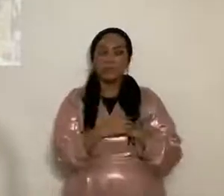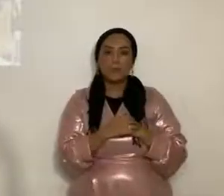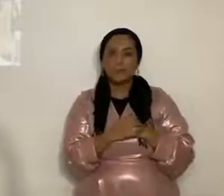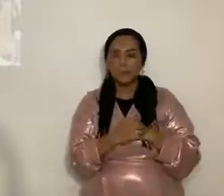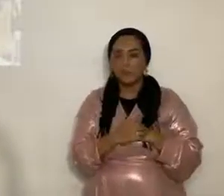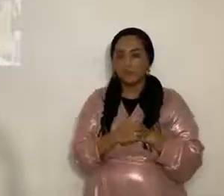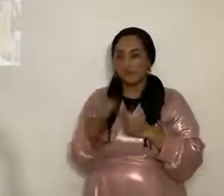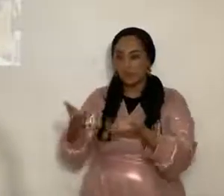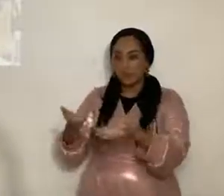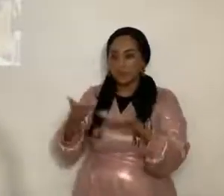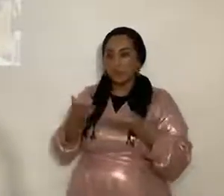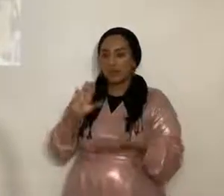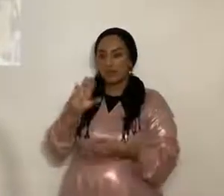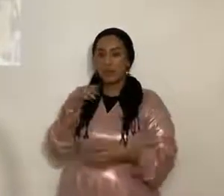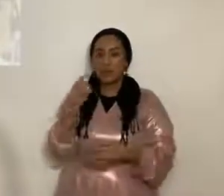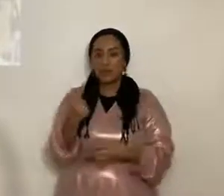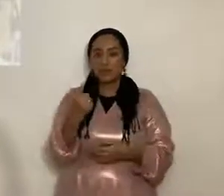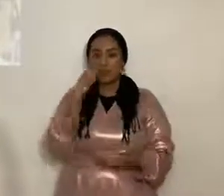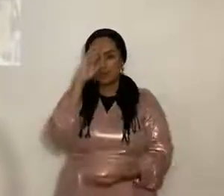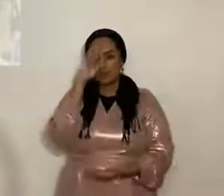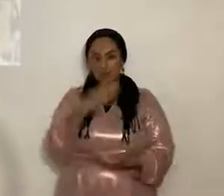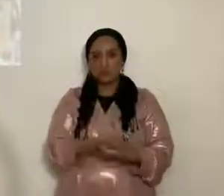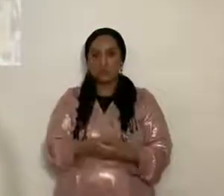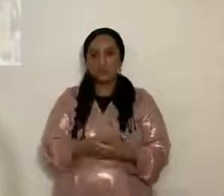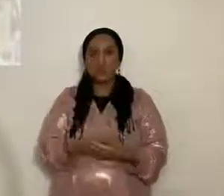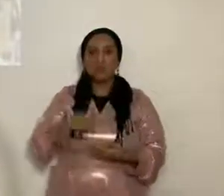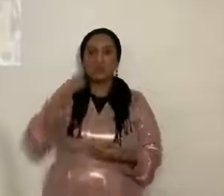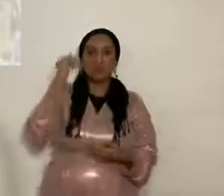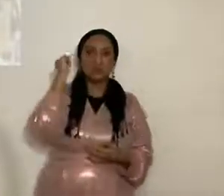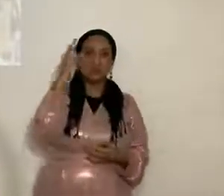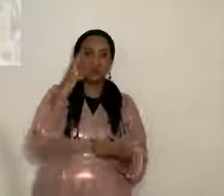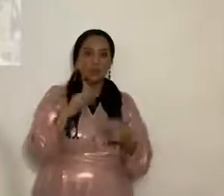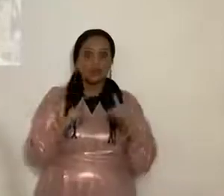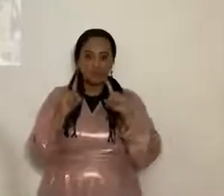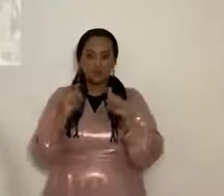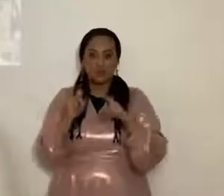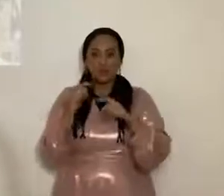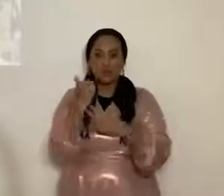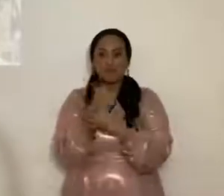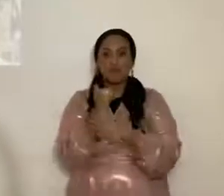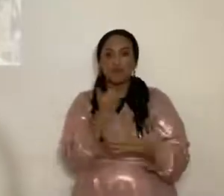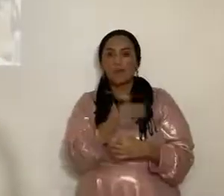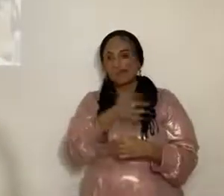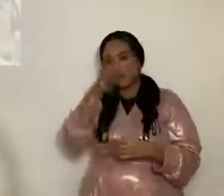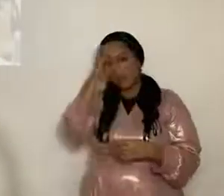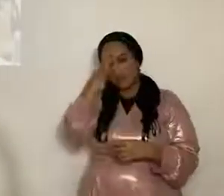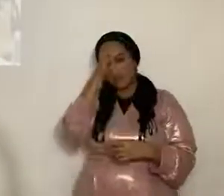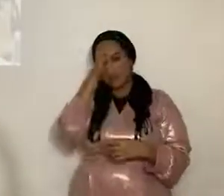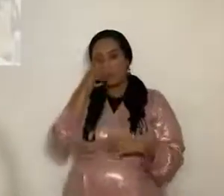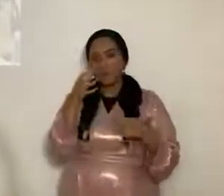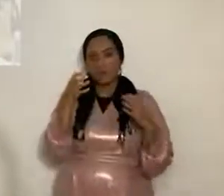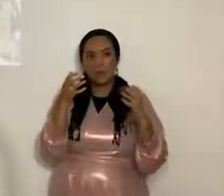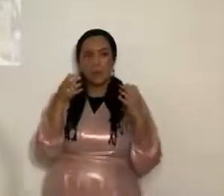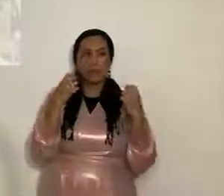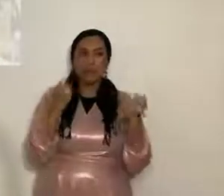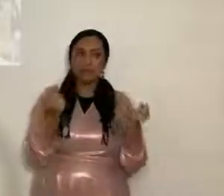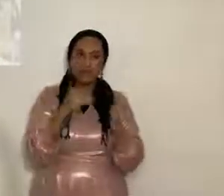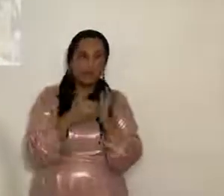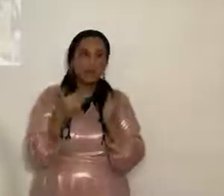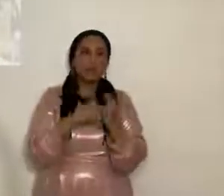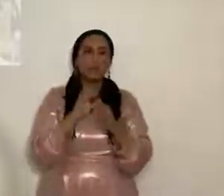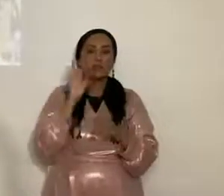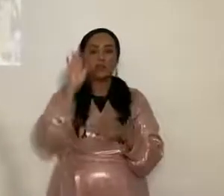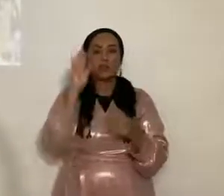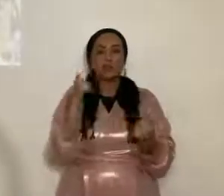tu hijo, tu único. Yahweh probó a Abraham, nuestro padre, una y otra vez su